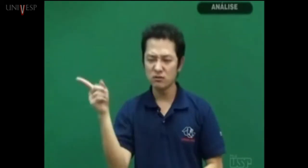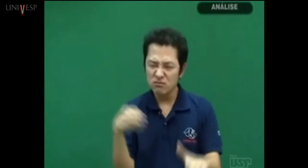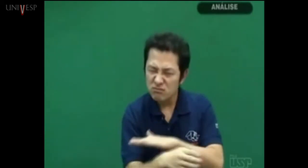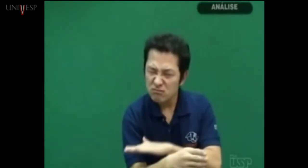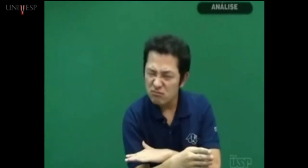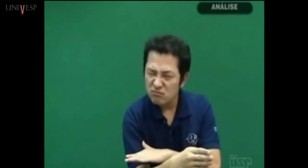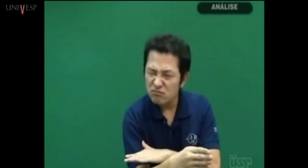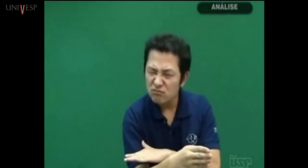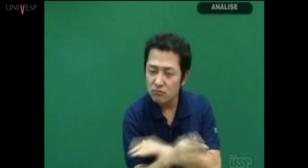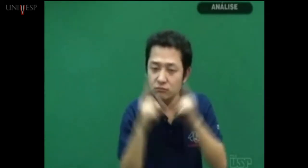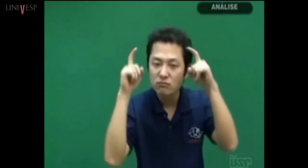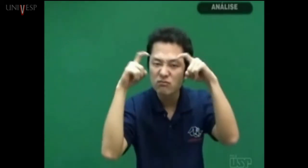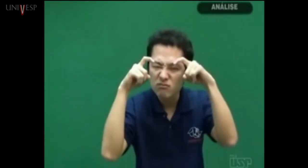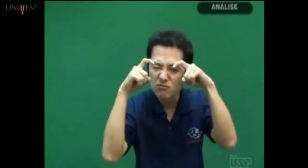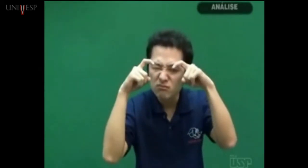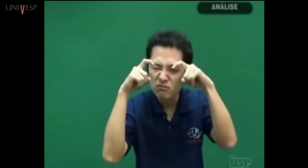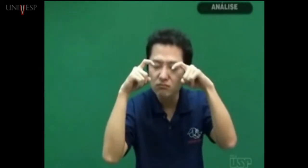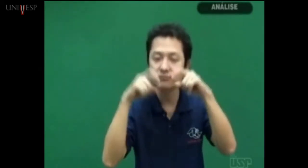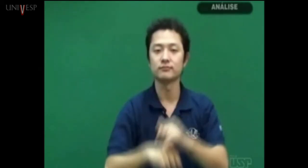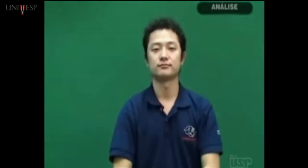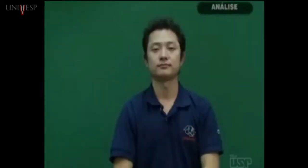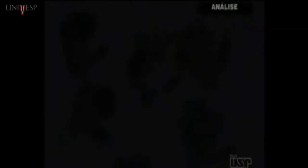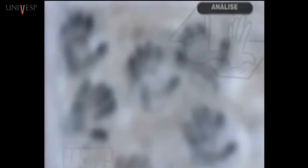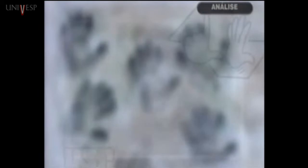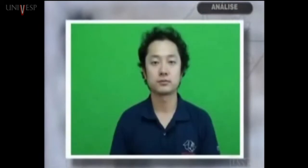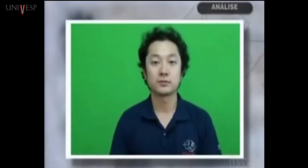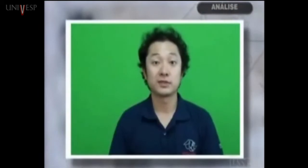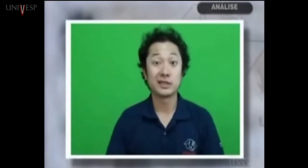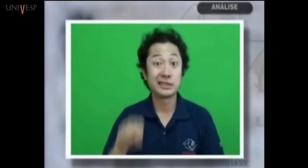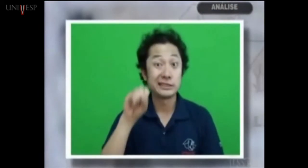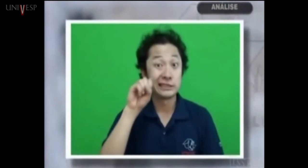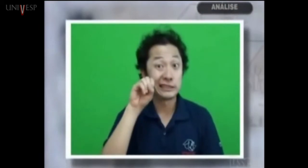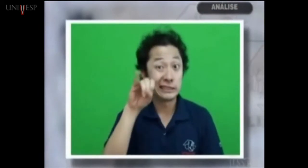dúvida. Ele entrou? E a expressão facial é esta.